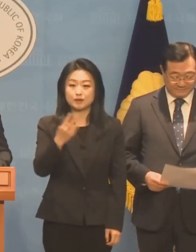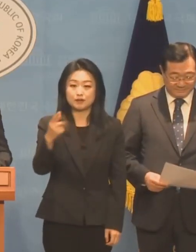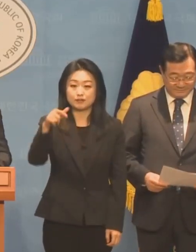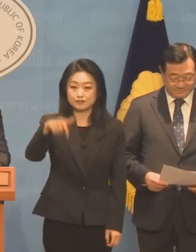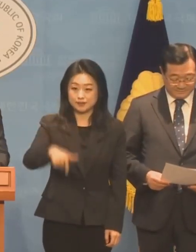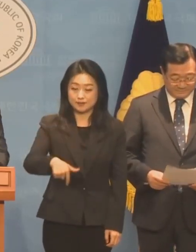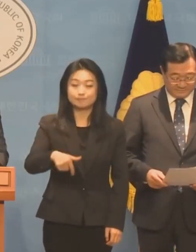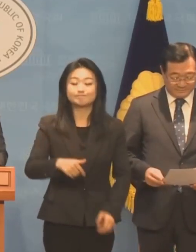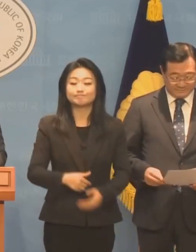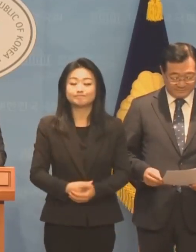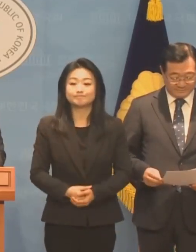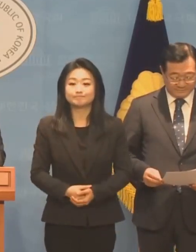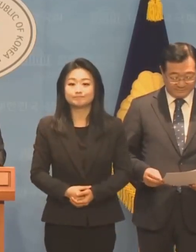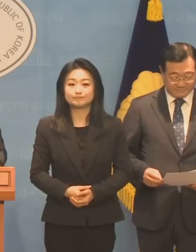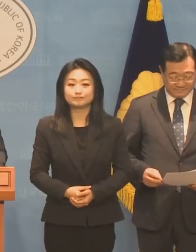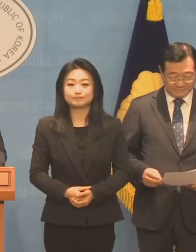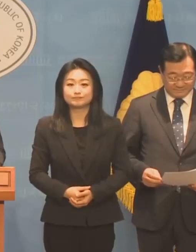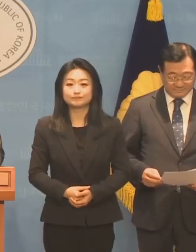주셨습니다.